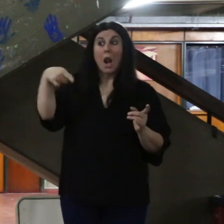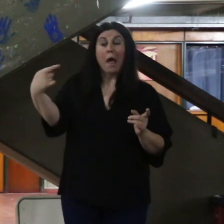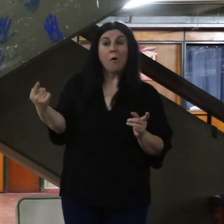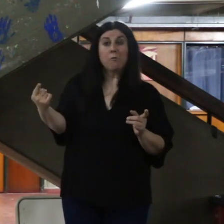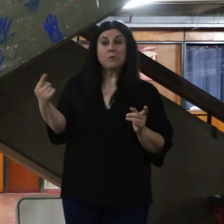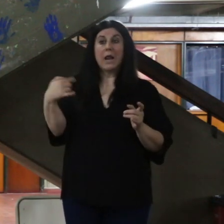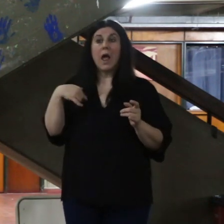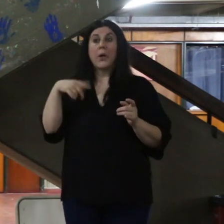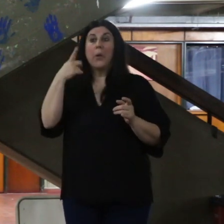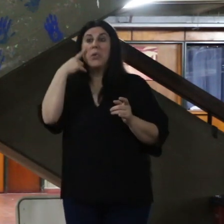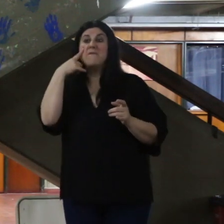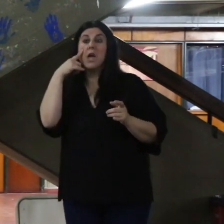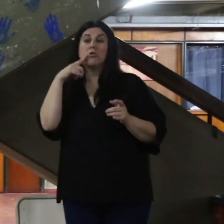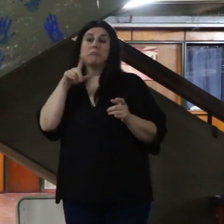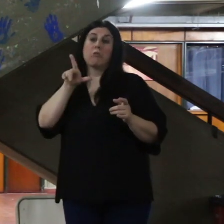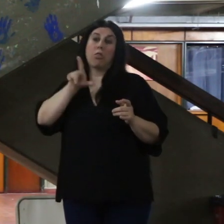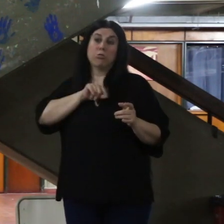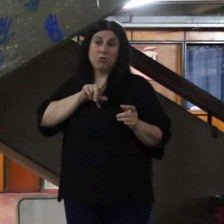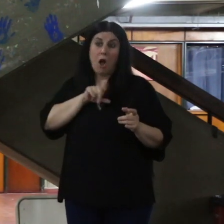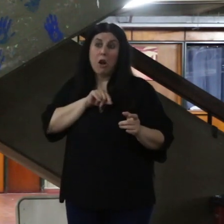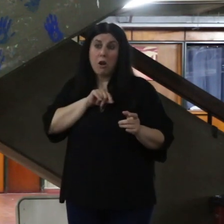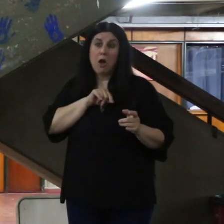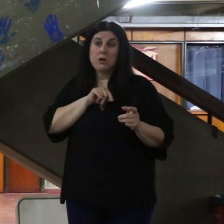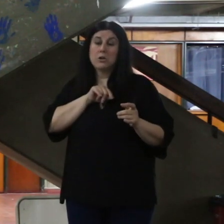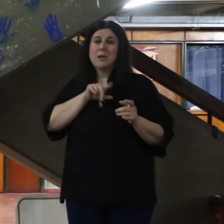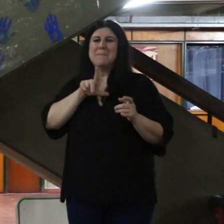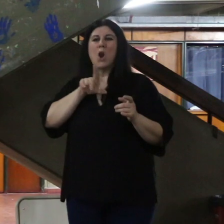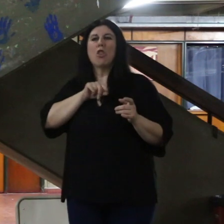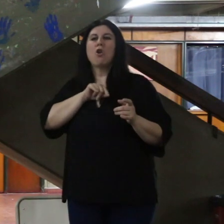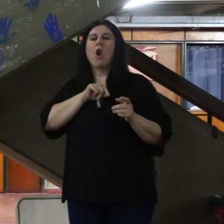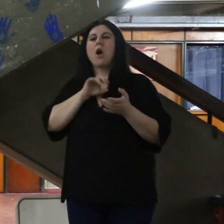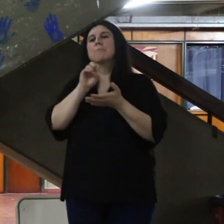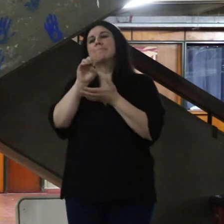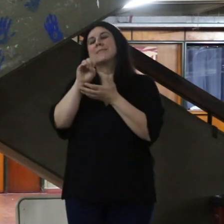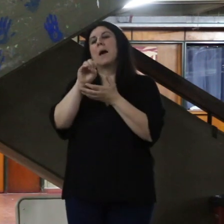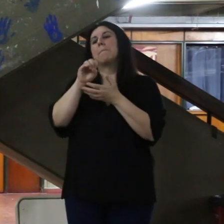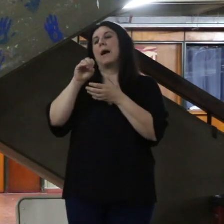dolor subjetivo y dolor social, ¿sí?